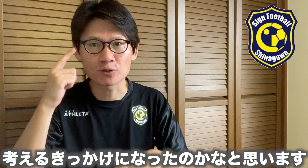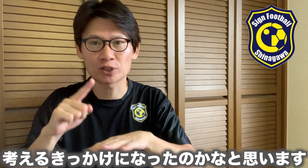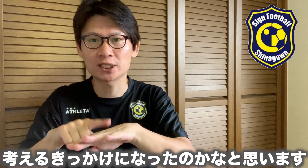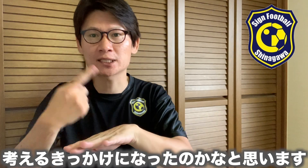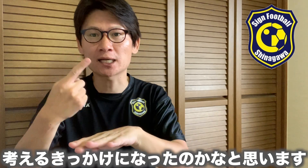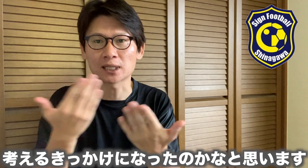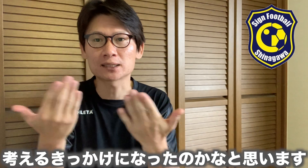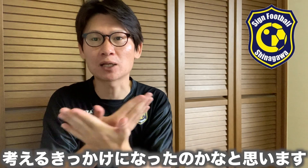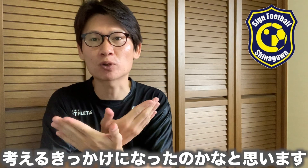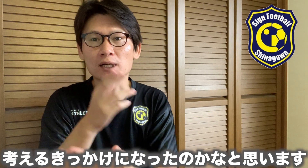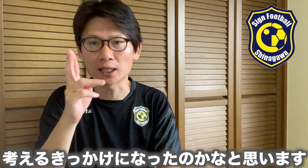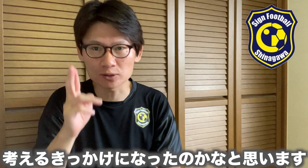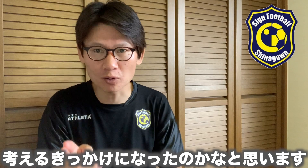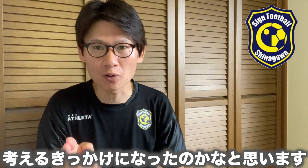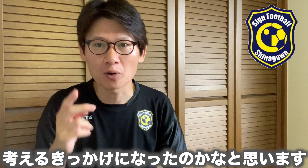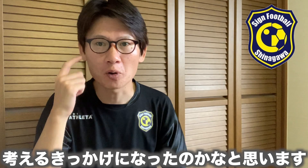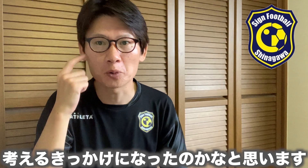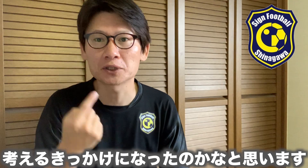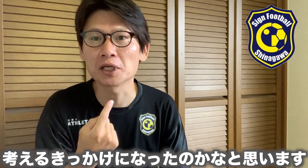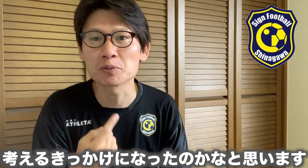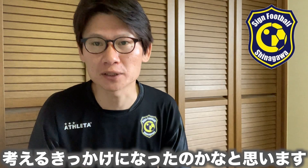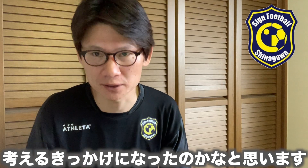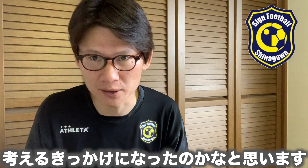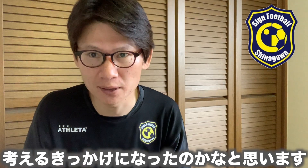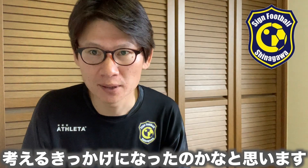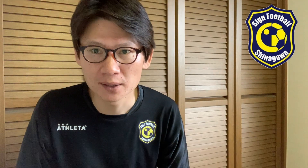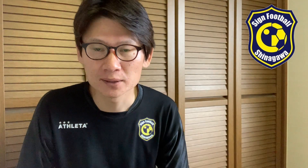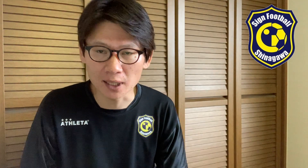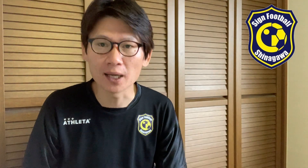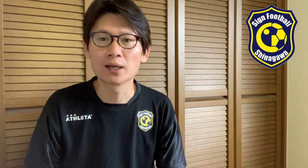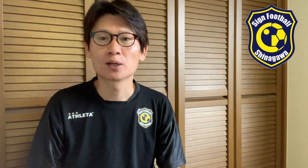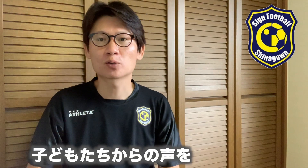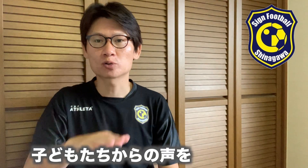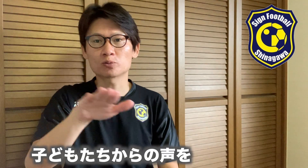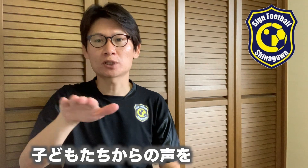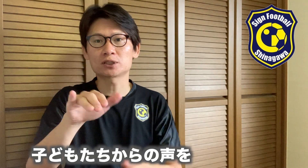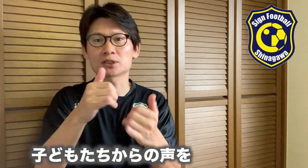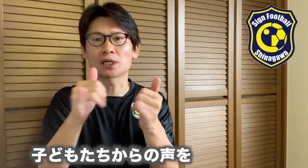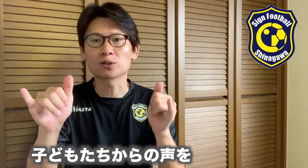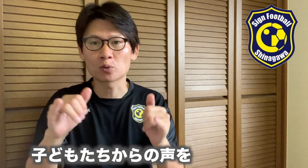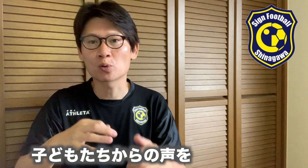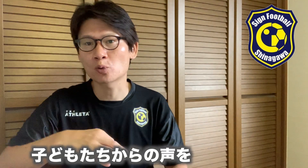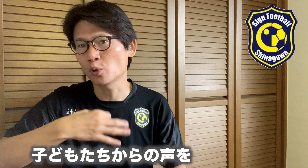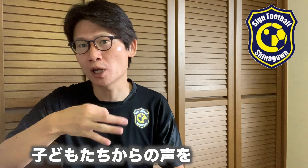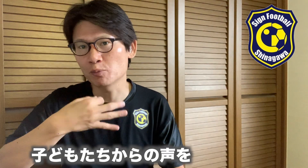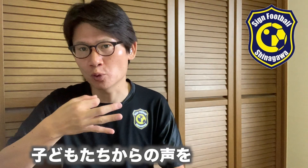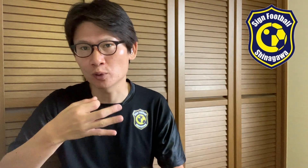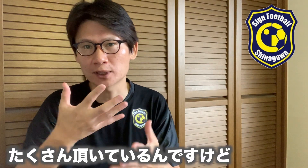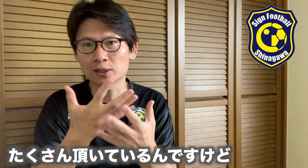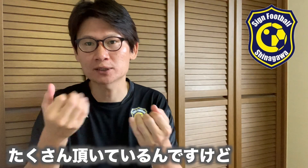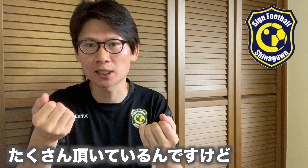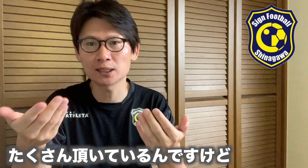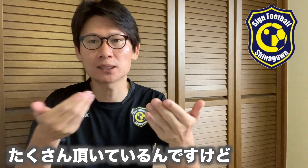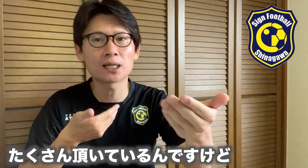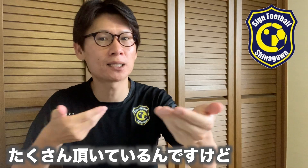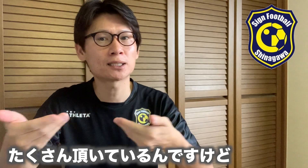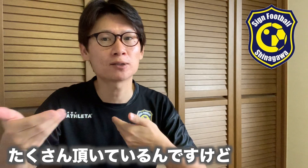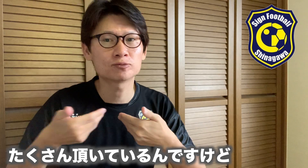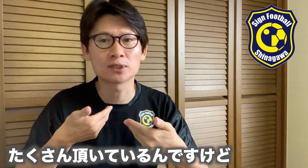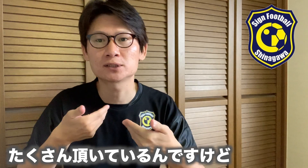きっかけになったのかなと思っています。で、子どもたちからの声もたくさんいただいてるんですけ